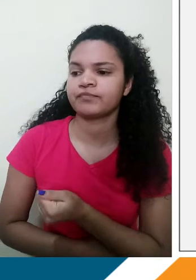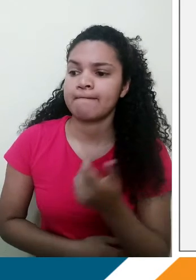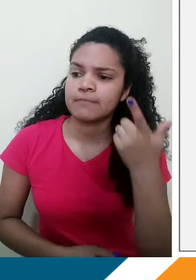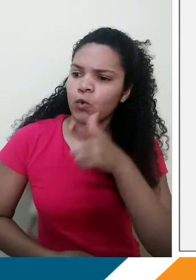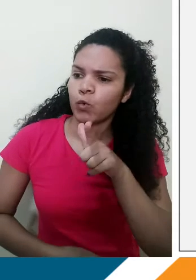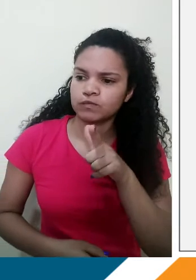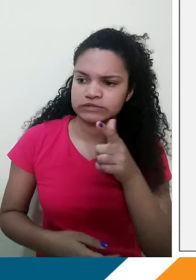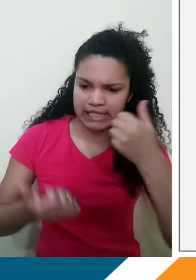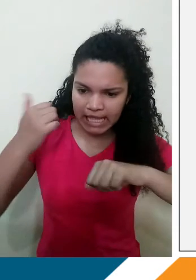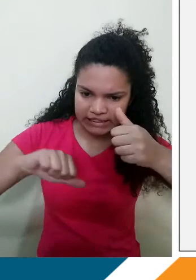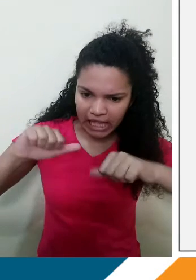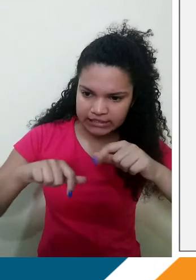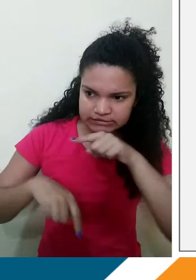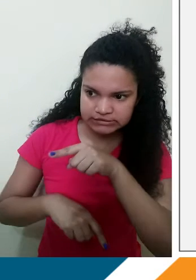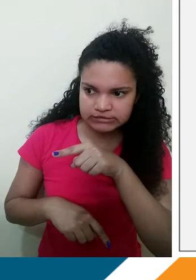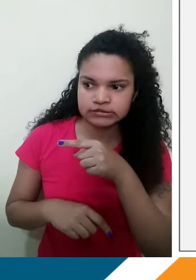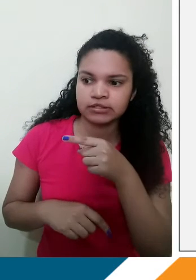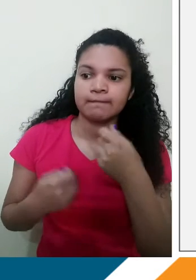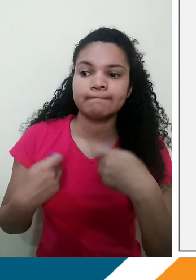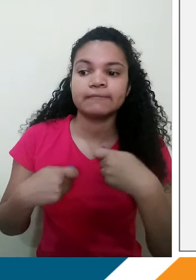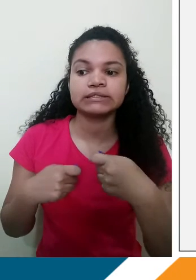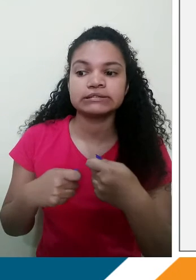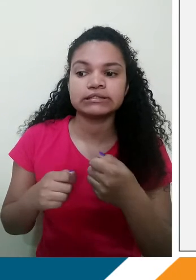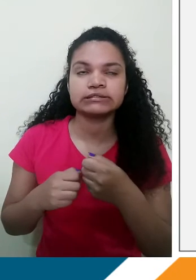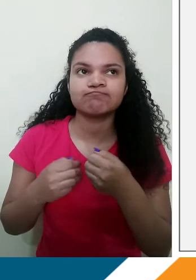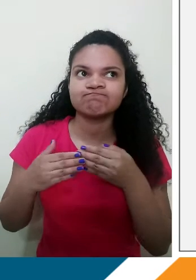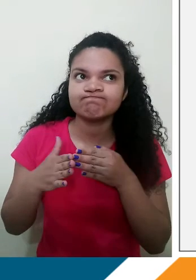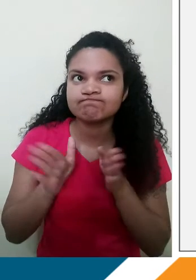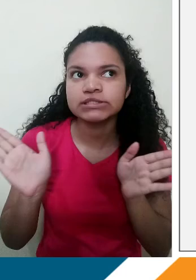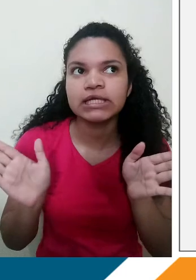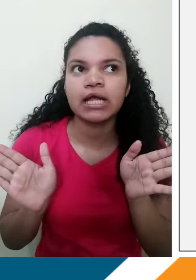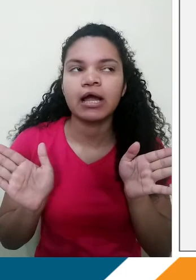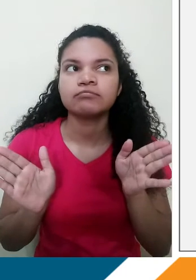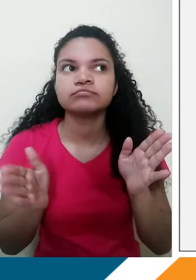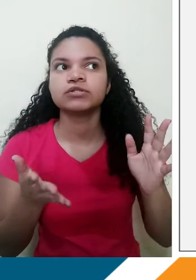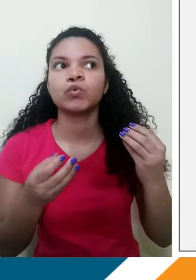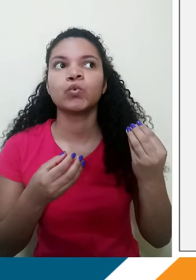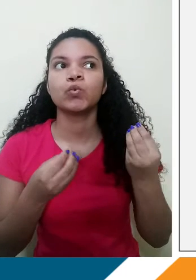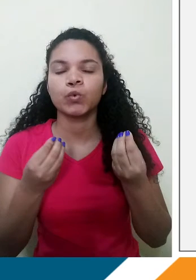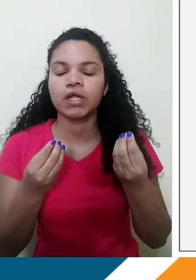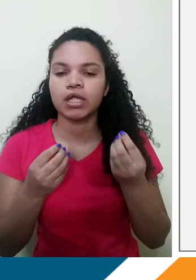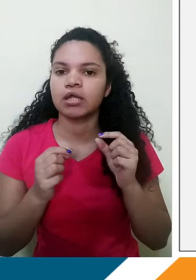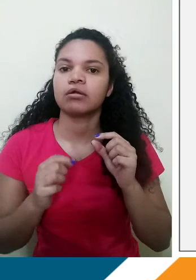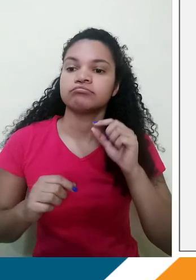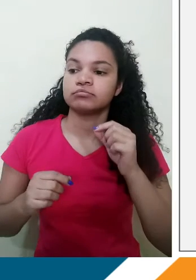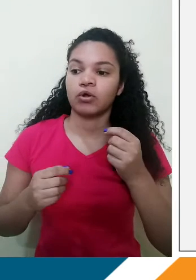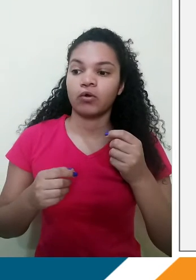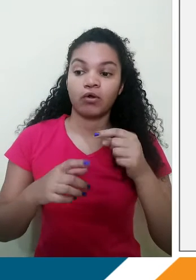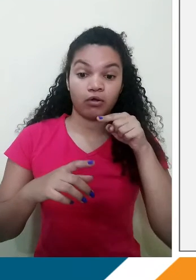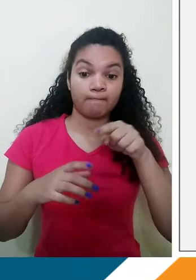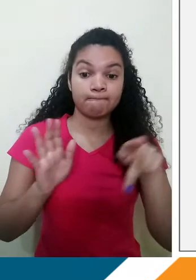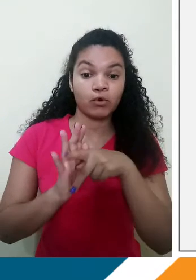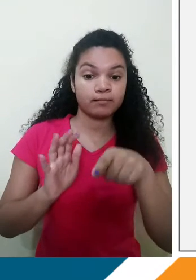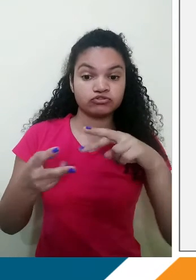nós temos que amplificar o material genético a ser estudado. No caso aqui, os alelos. Esses genes,